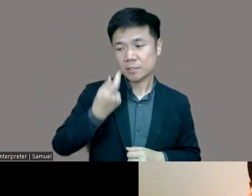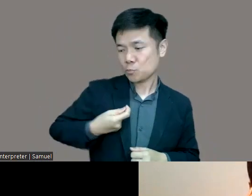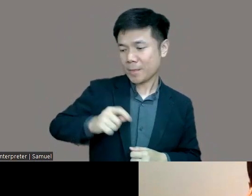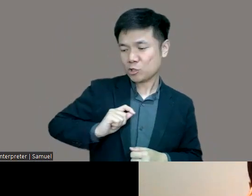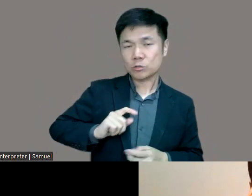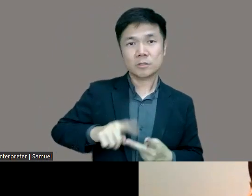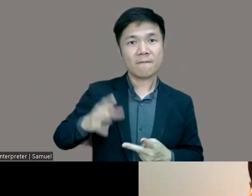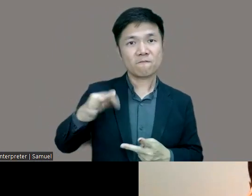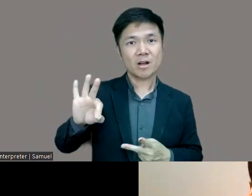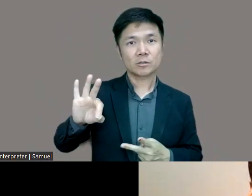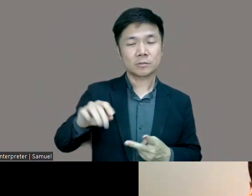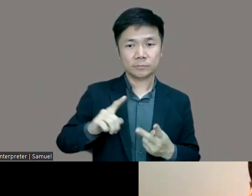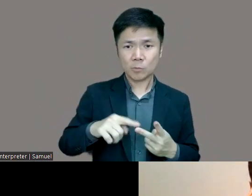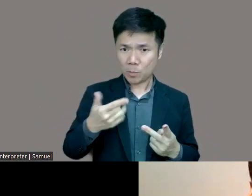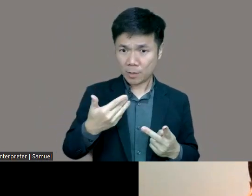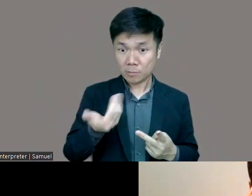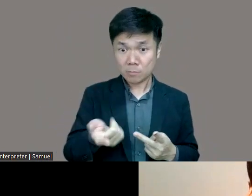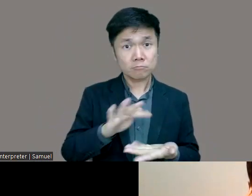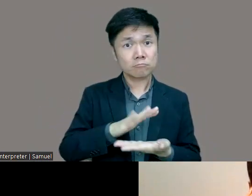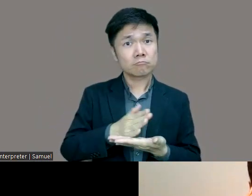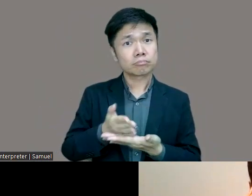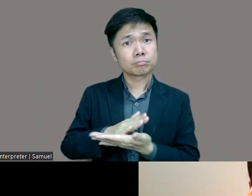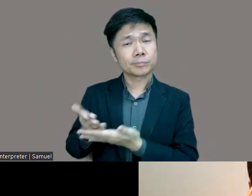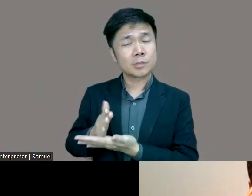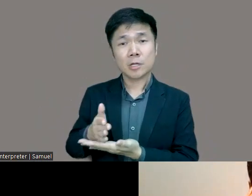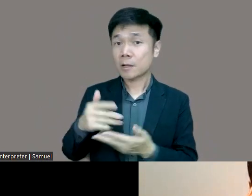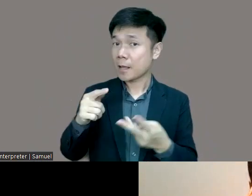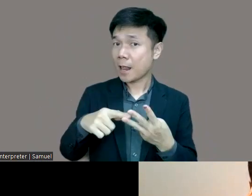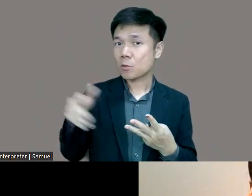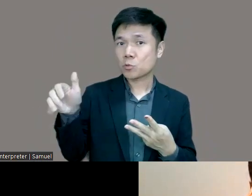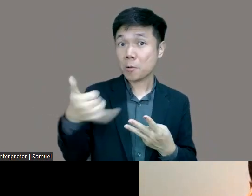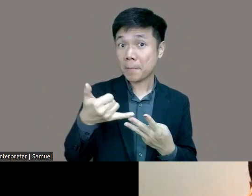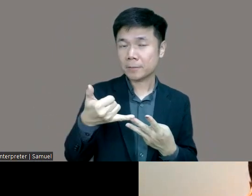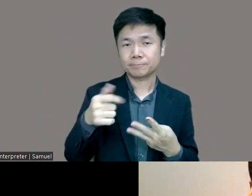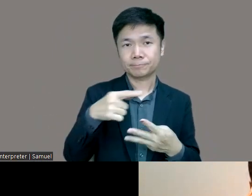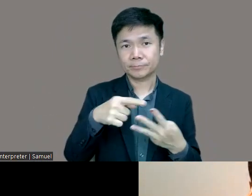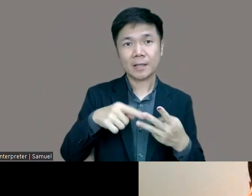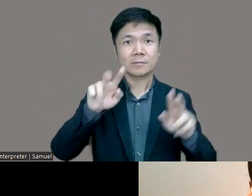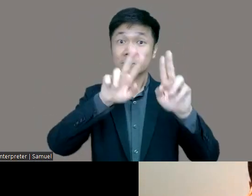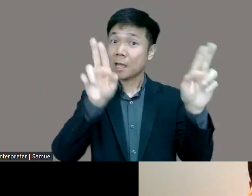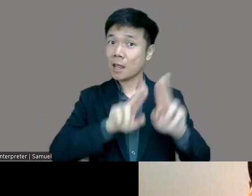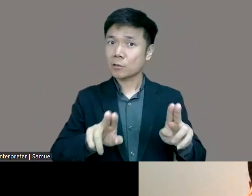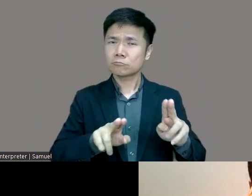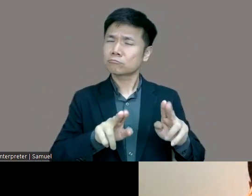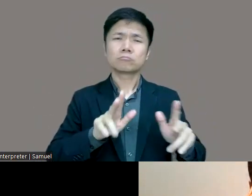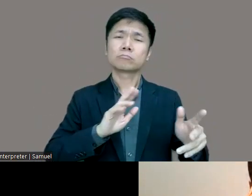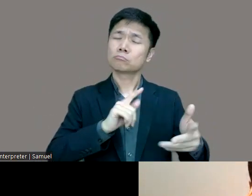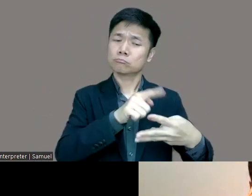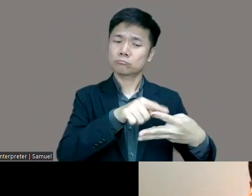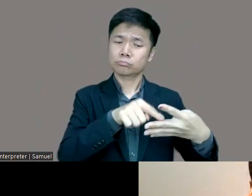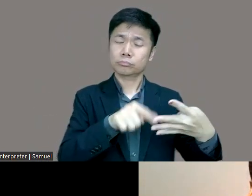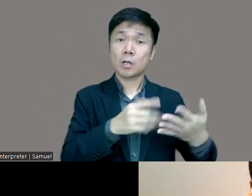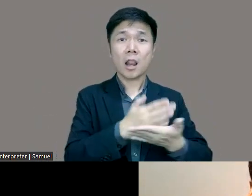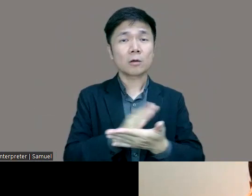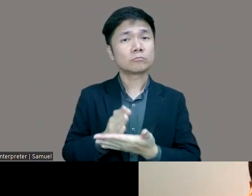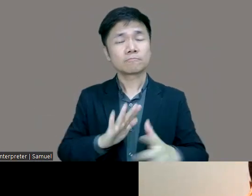vous avez donc la possibilité de parler en français, en espagnol et en arabe.